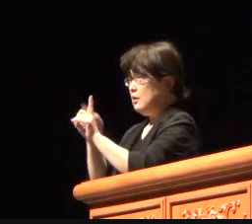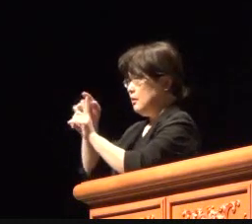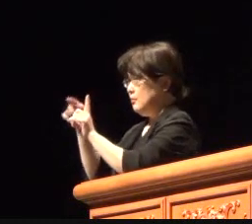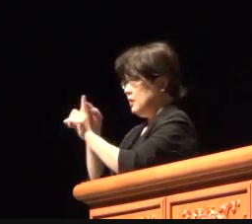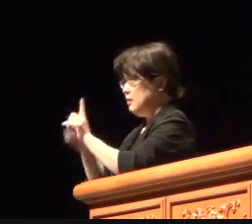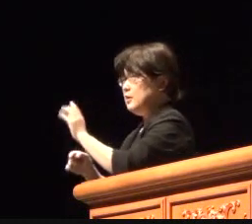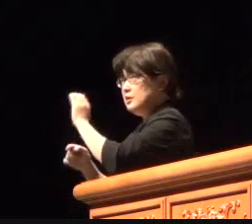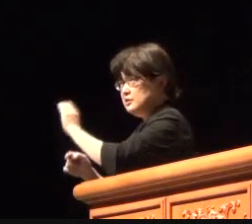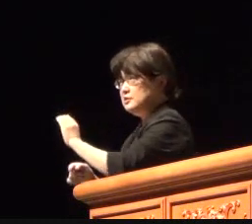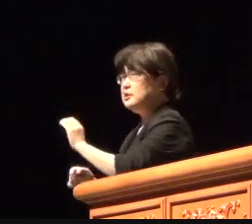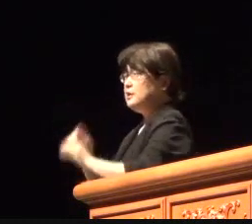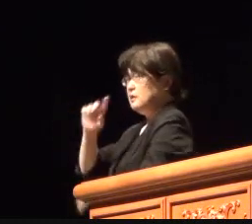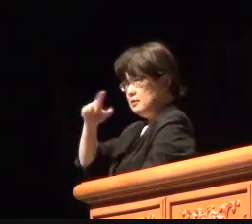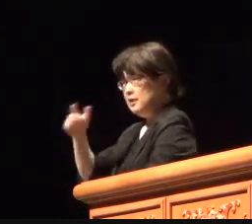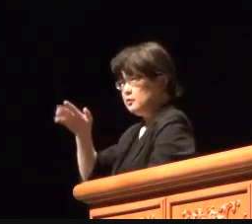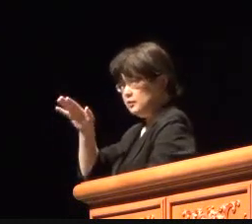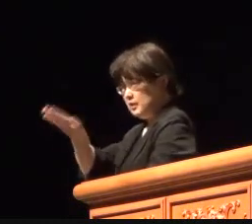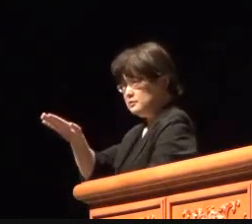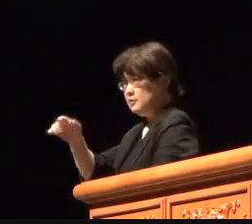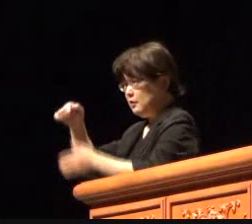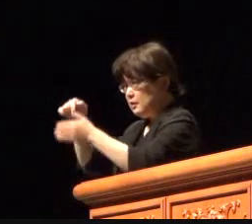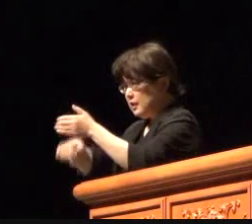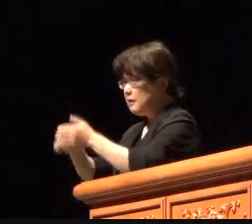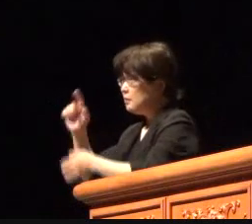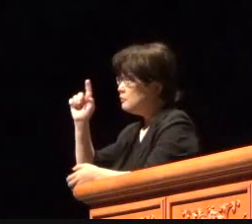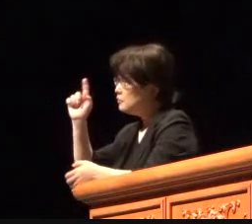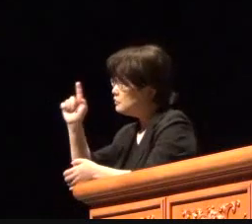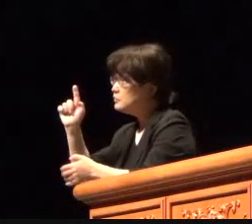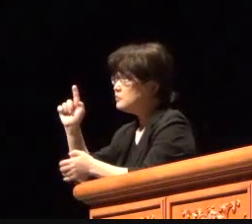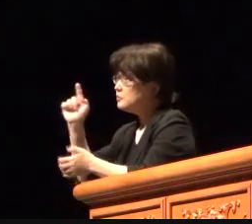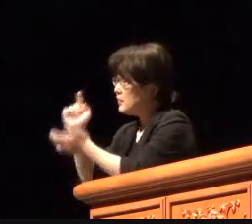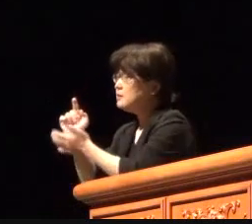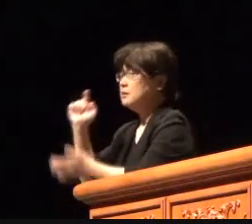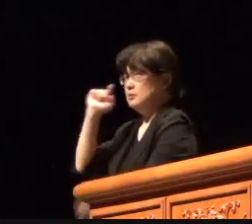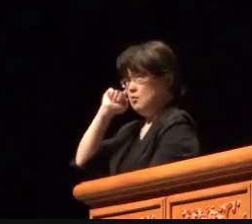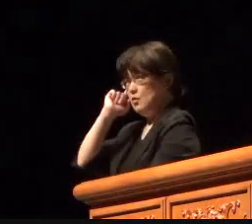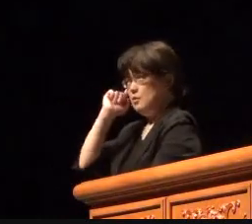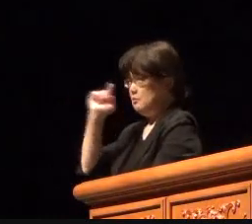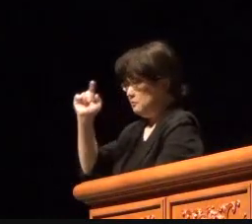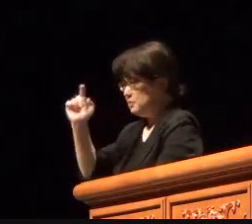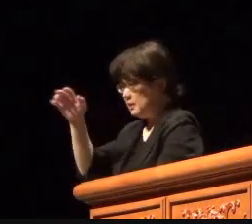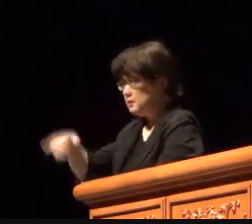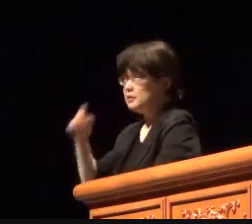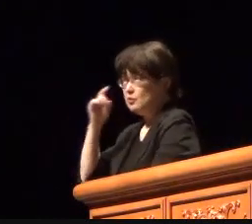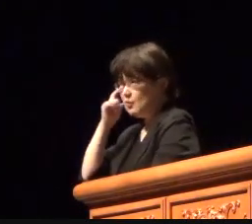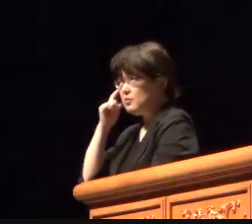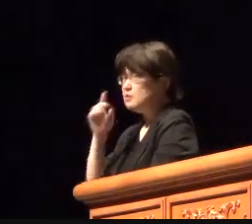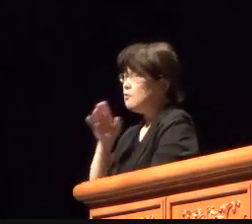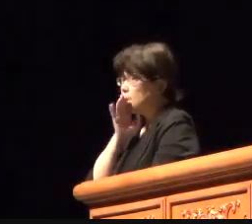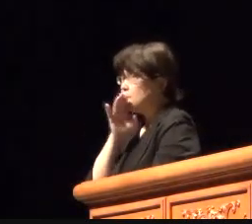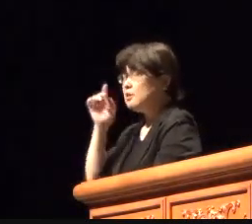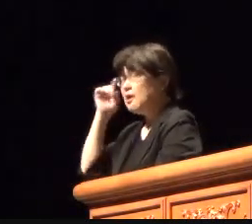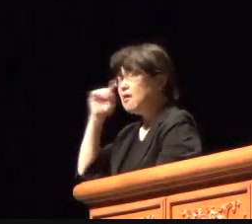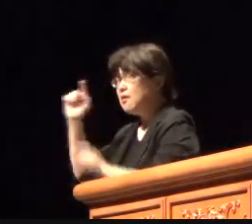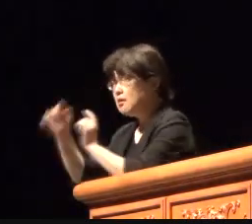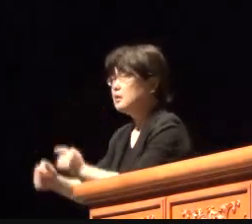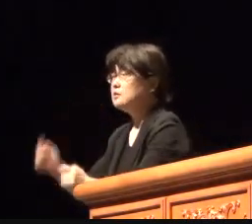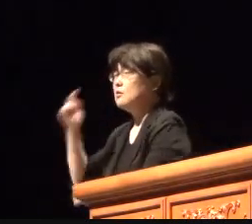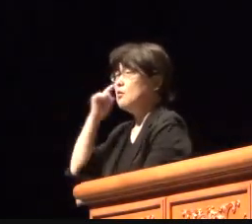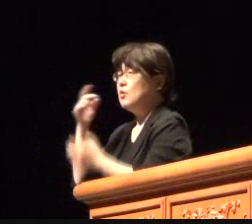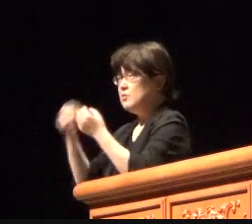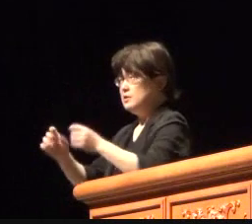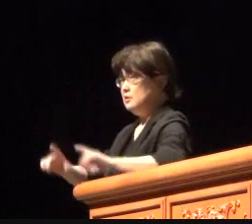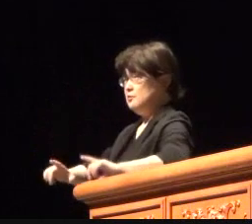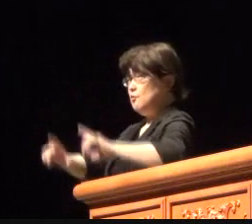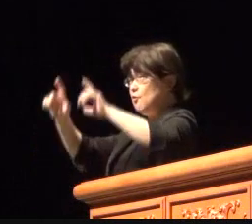CNN、その他もろもろです。その中の一つだったと記憶していますが、本当にそうだよねと思いました。